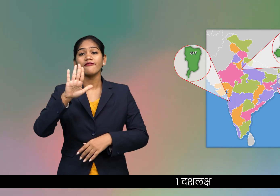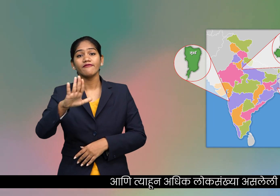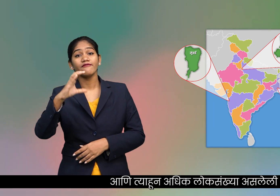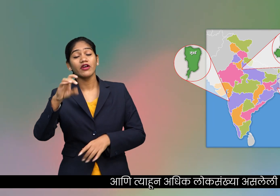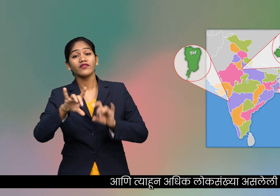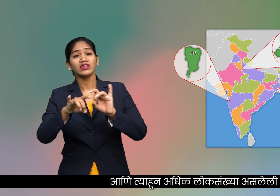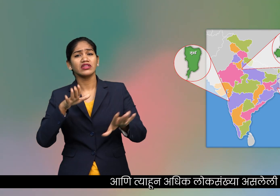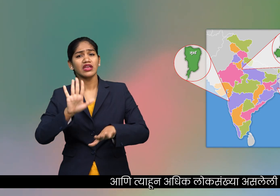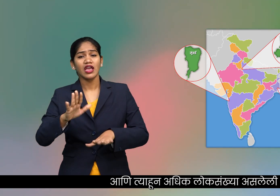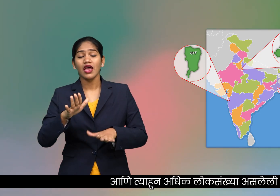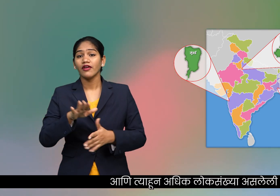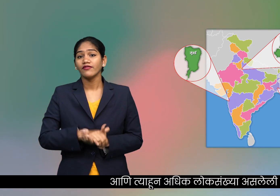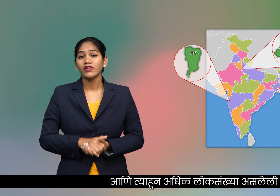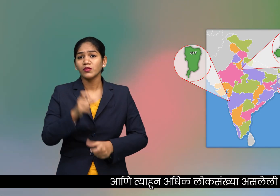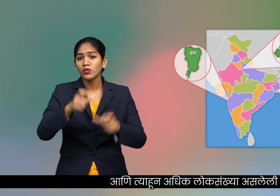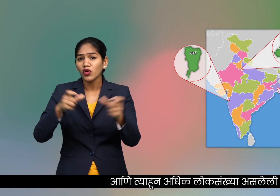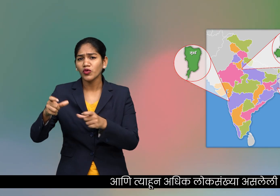आणि त्याहून अधिक लोकसंख्या असलेली